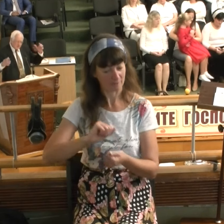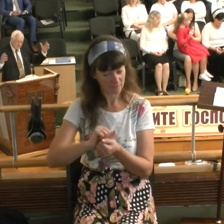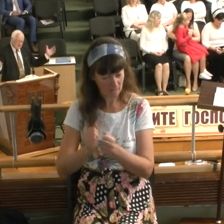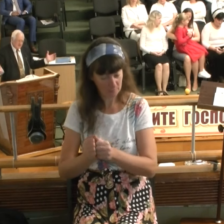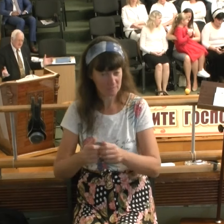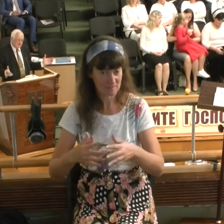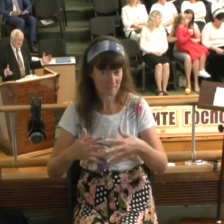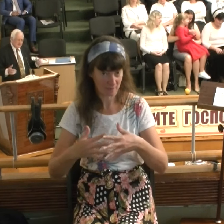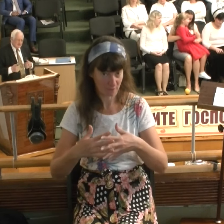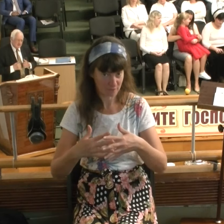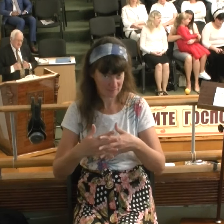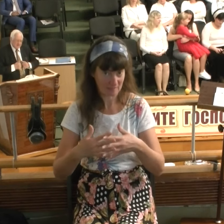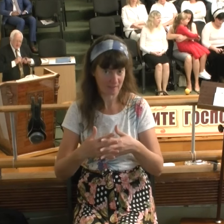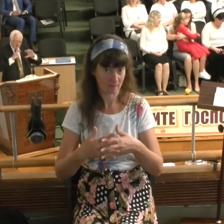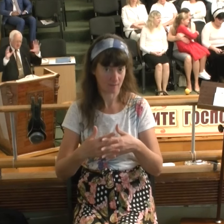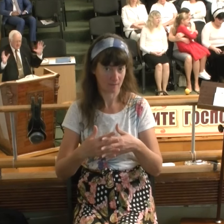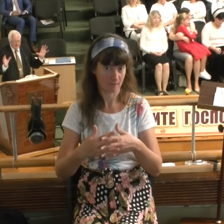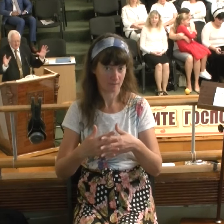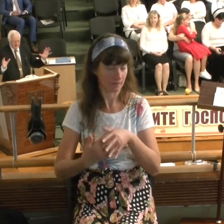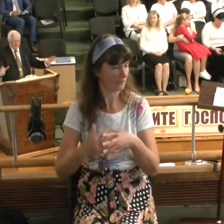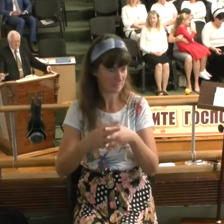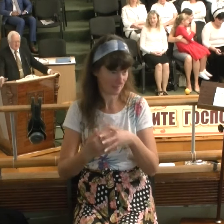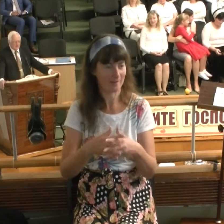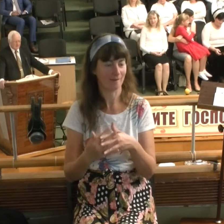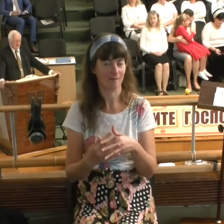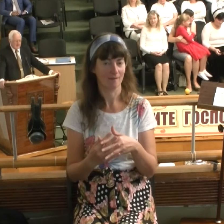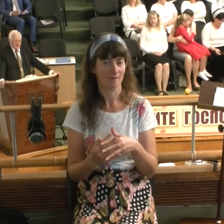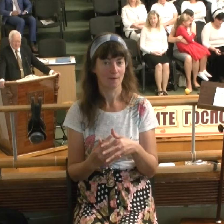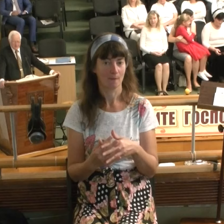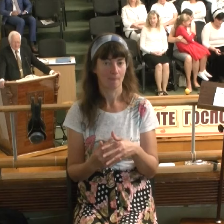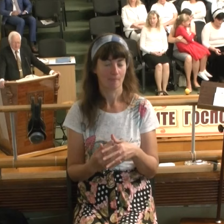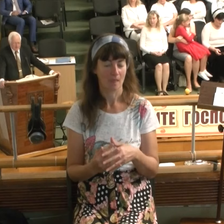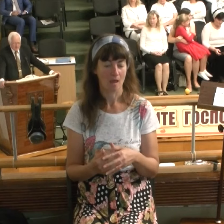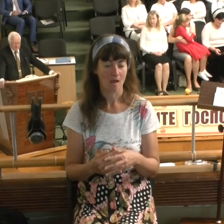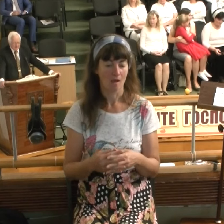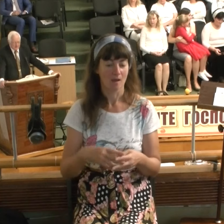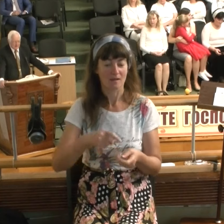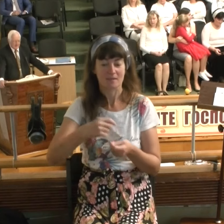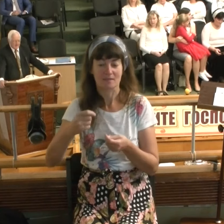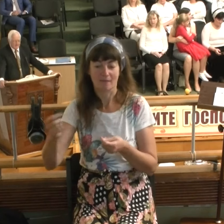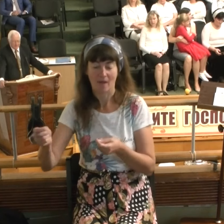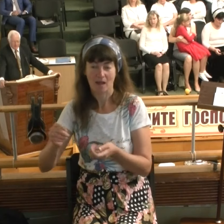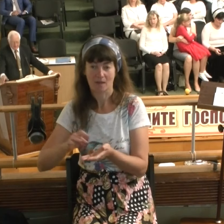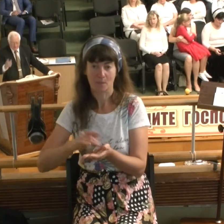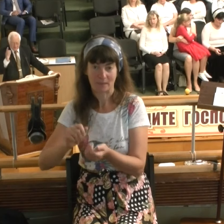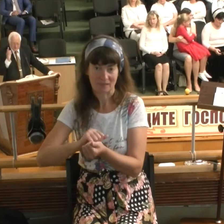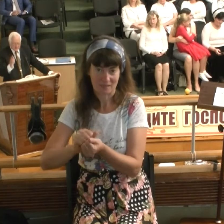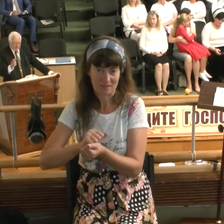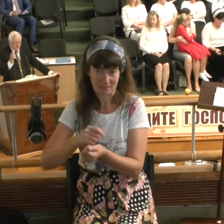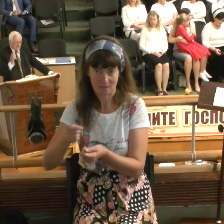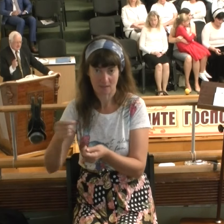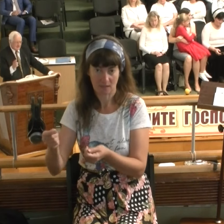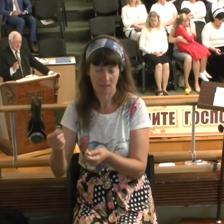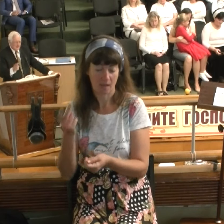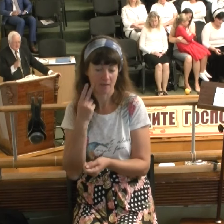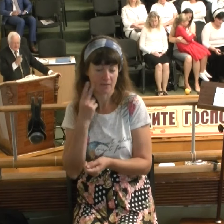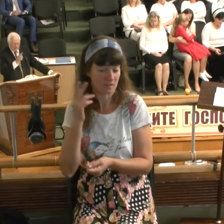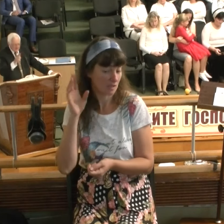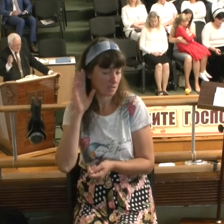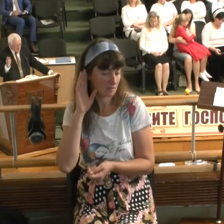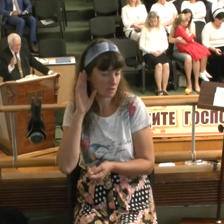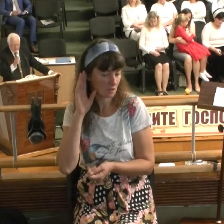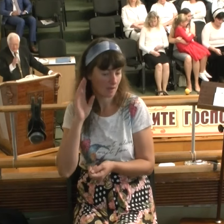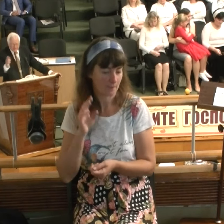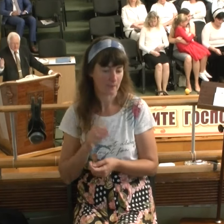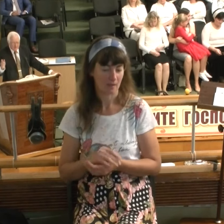в Запорожье, в разных кинотеатрах, мы везде показали фильмы. Мы раздавали пригласительные. И я очень часто